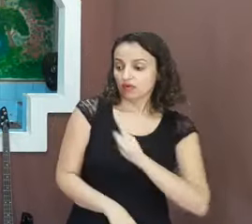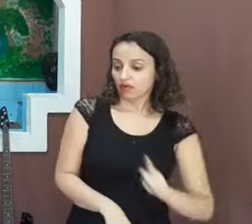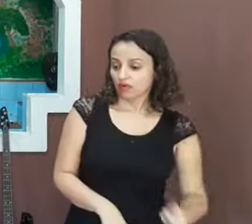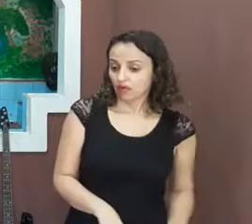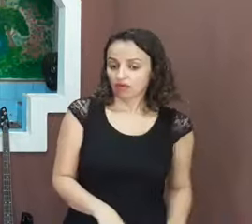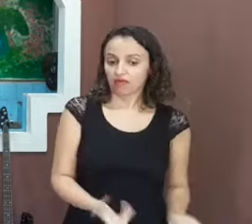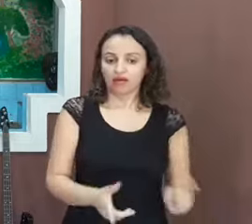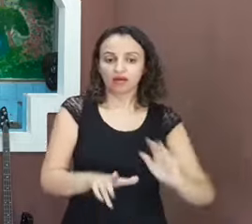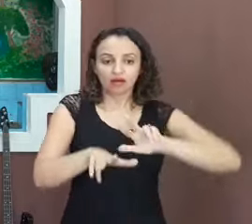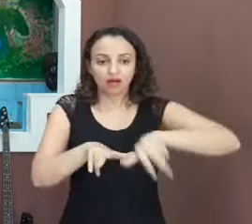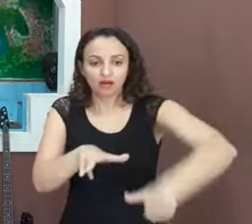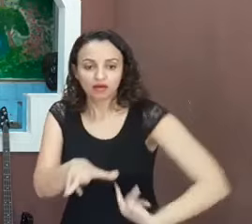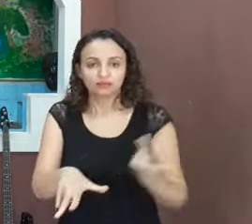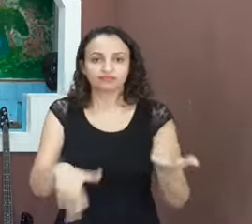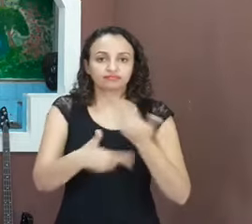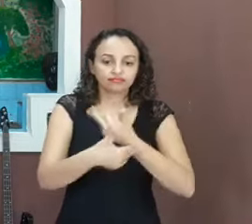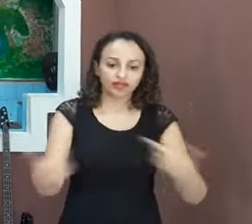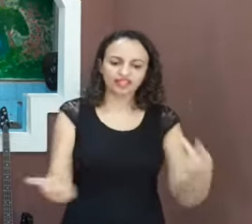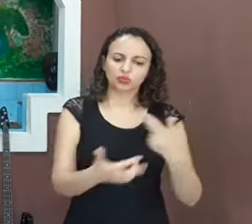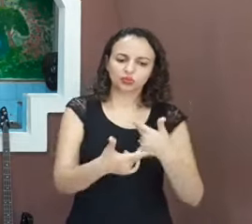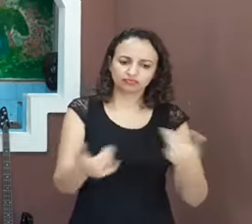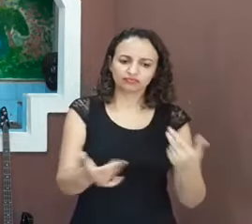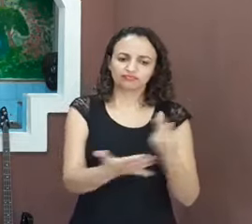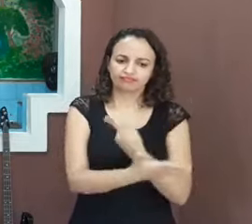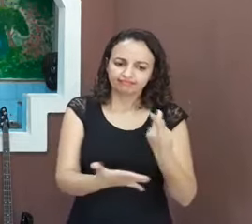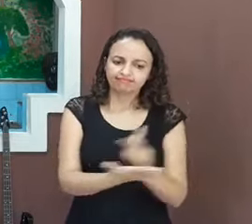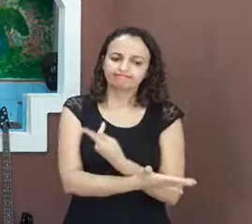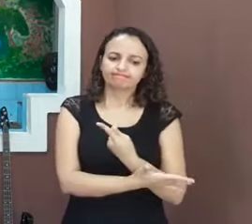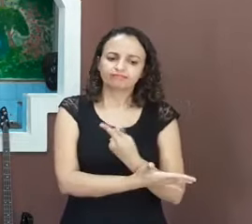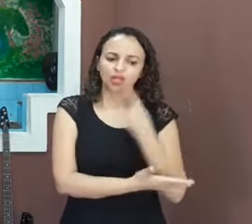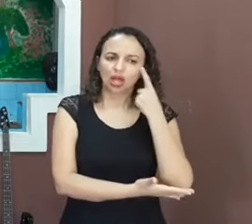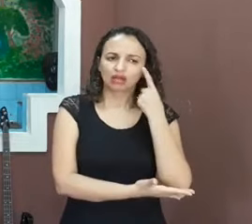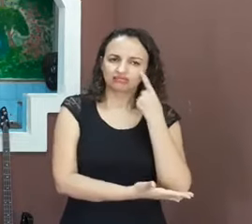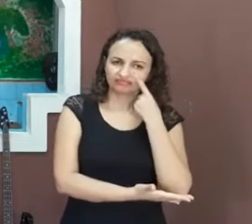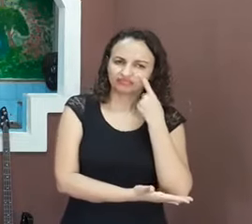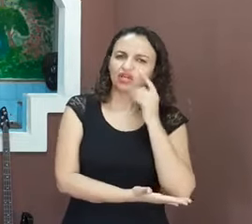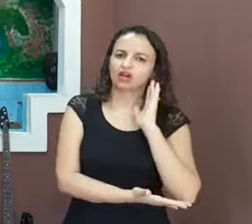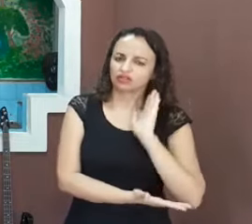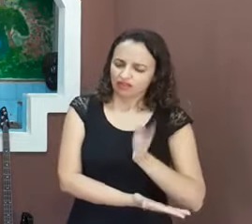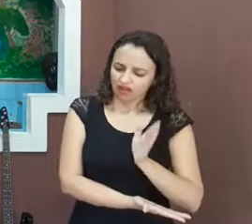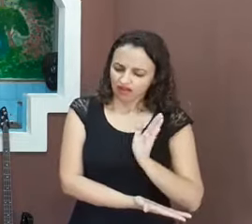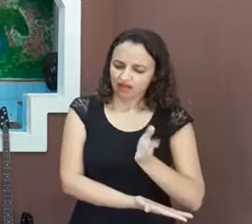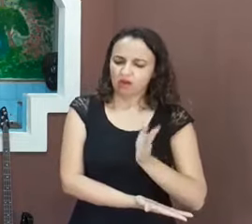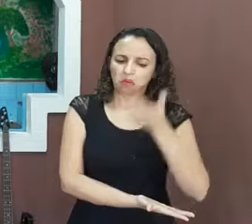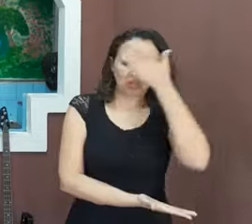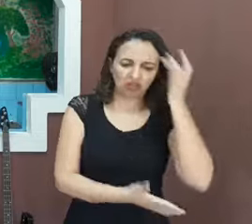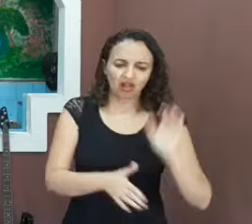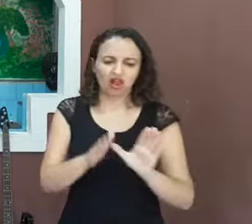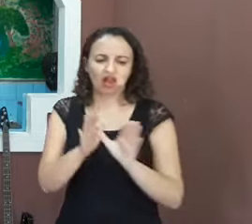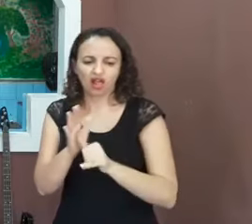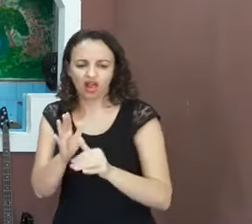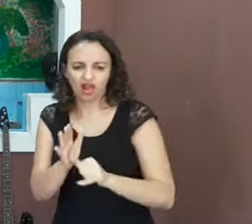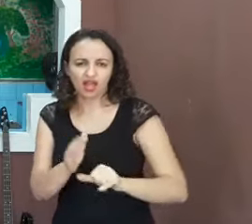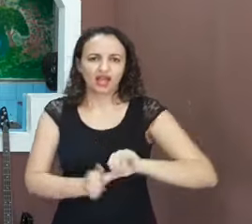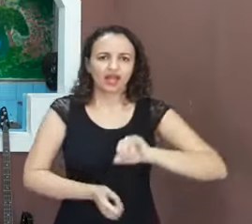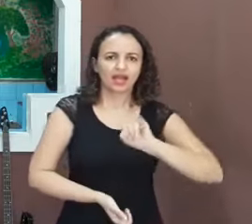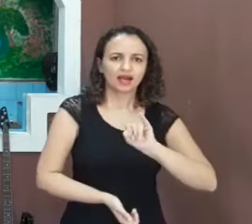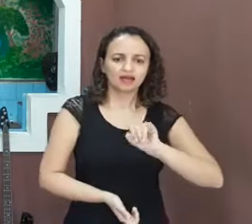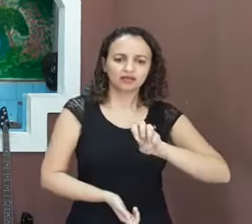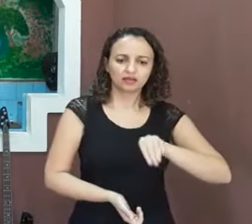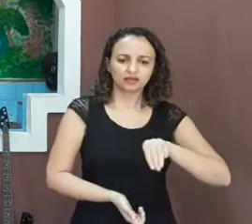coisa errada? E nós temos visto isso aí, meter a mão, colocou imposto que não devia